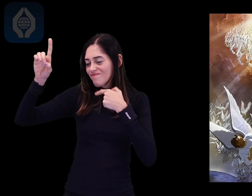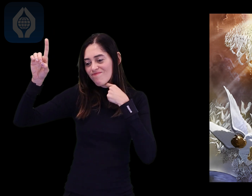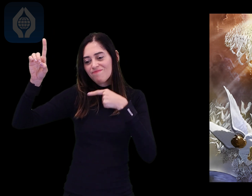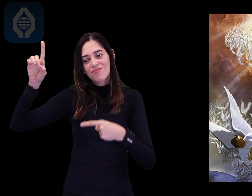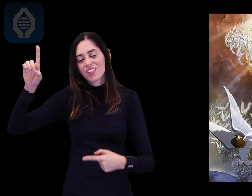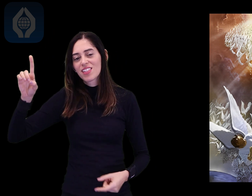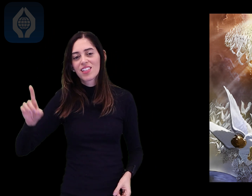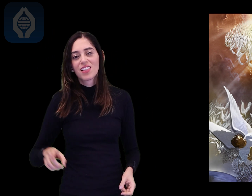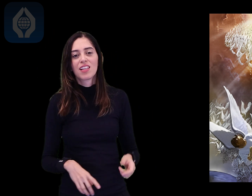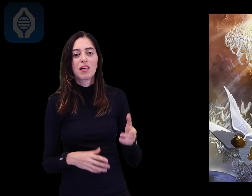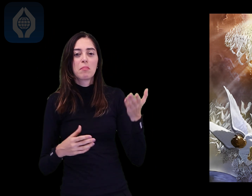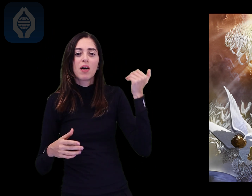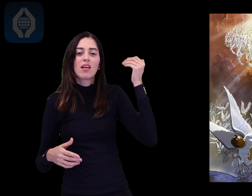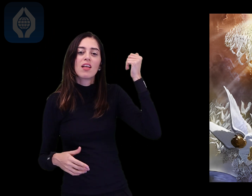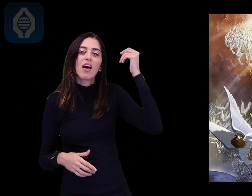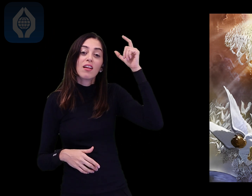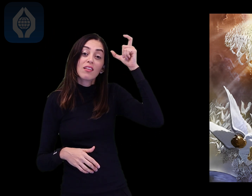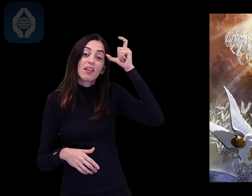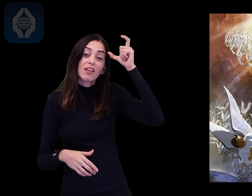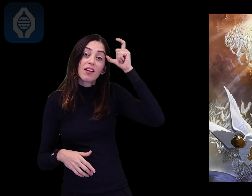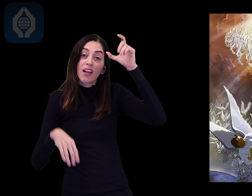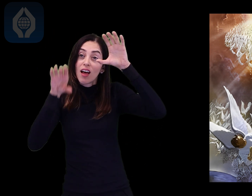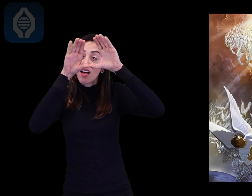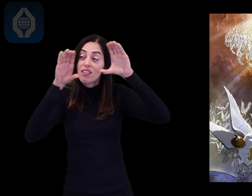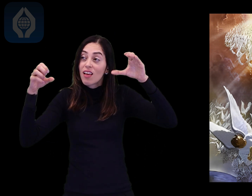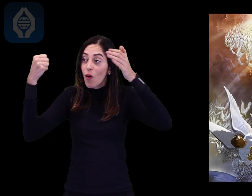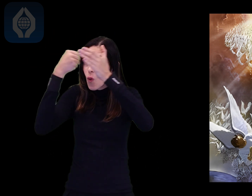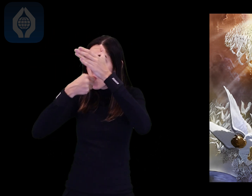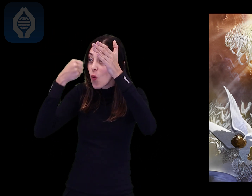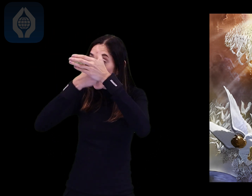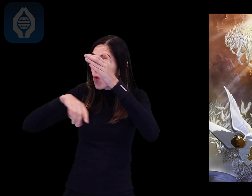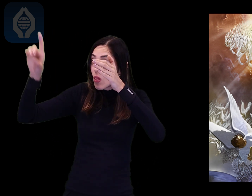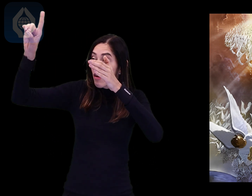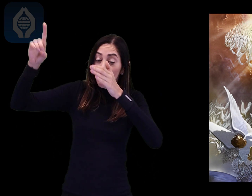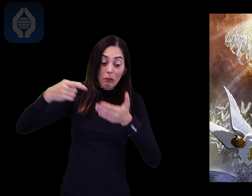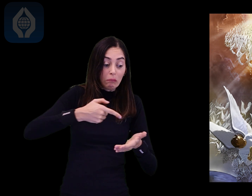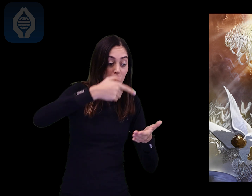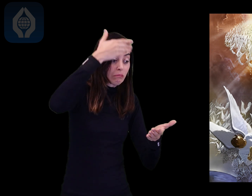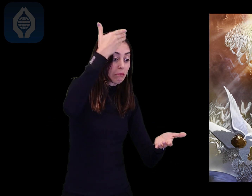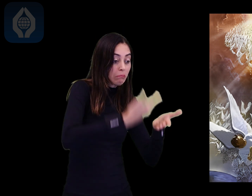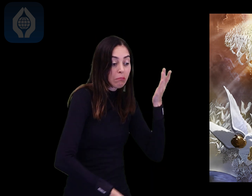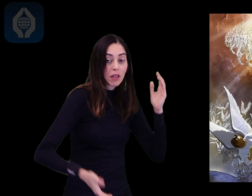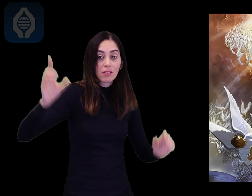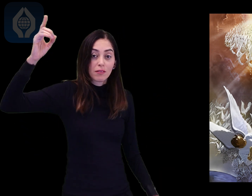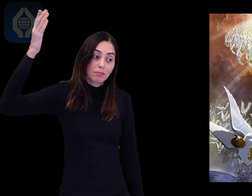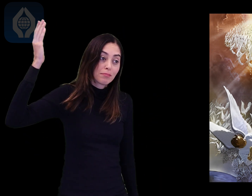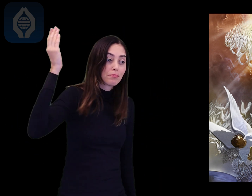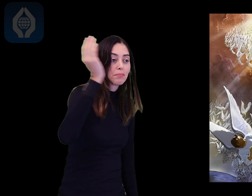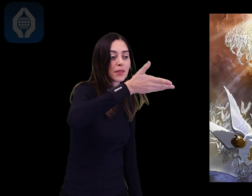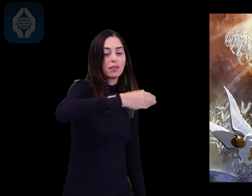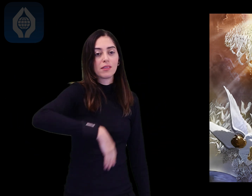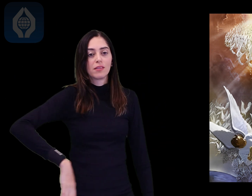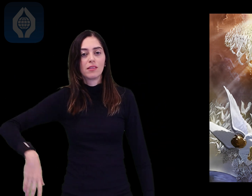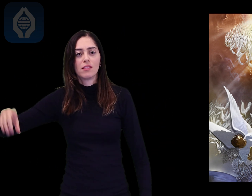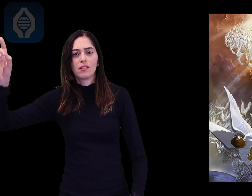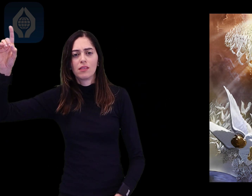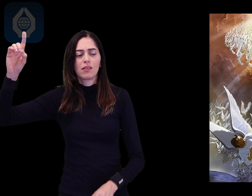lutar contra Deus, mas perdeu. Os outros anjos o seguiram, Satanás também perderam a sua luta contra